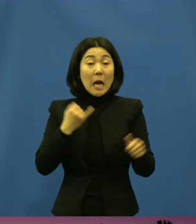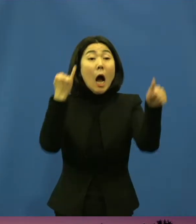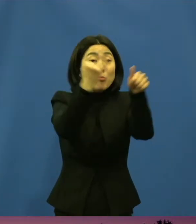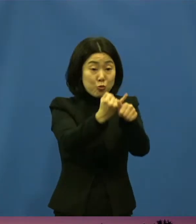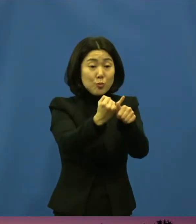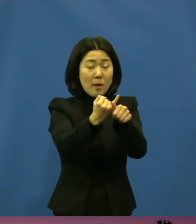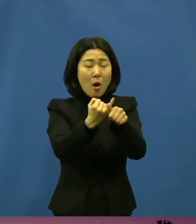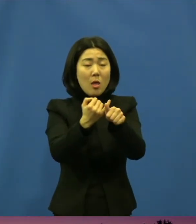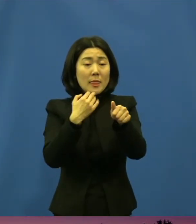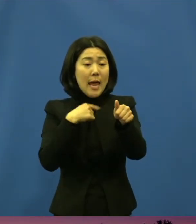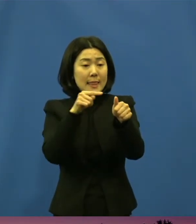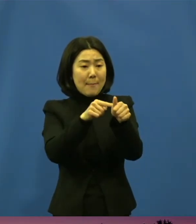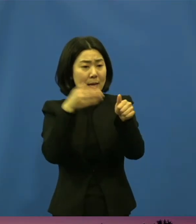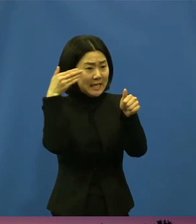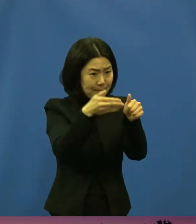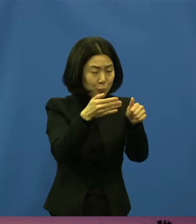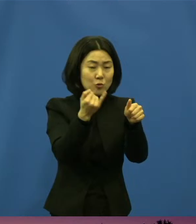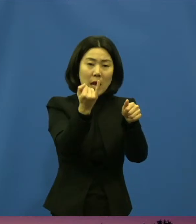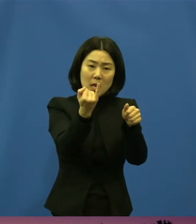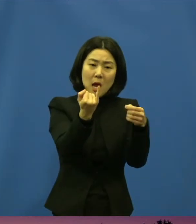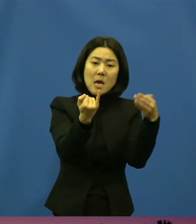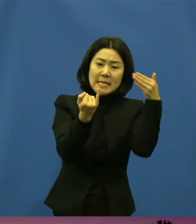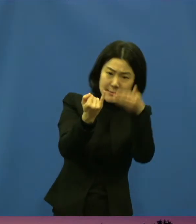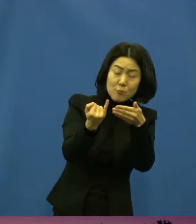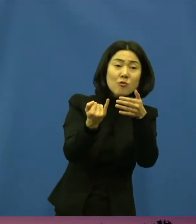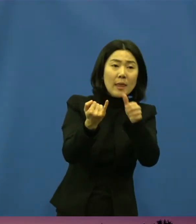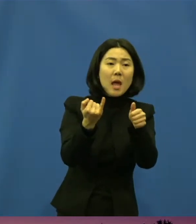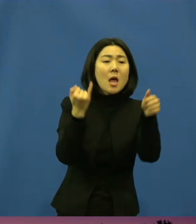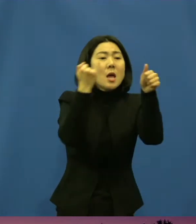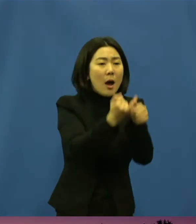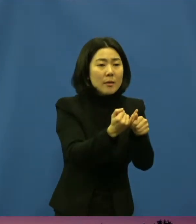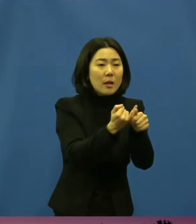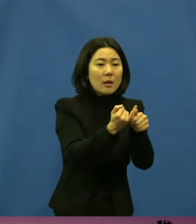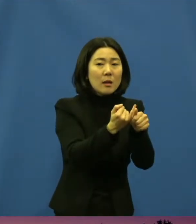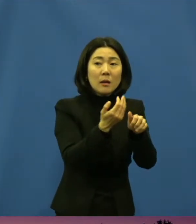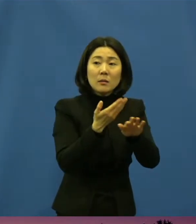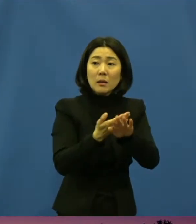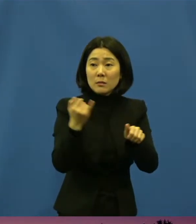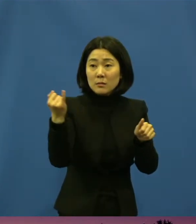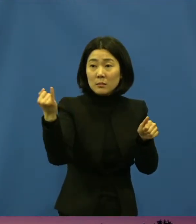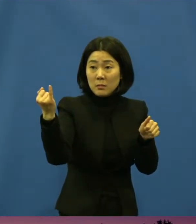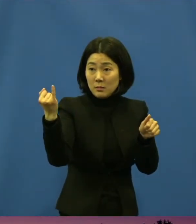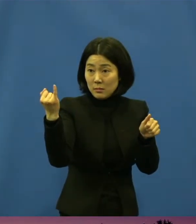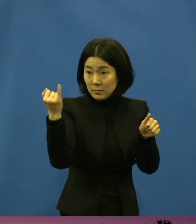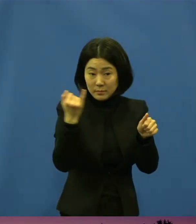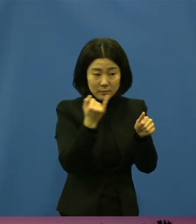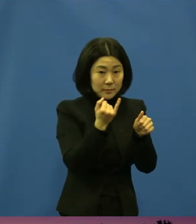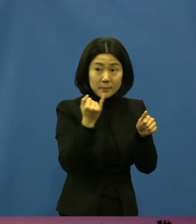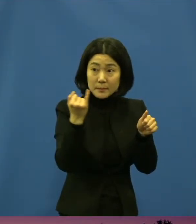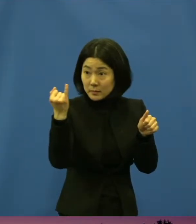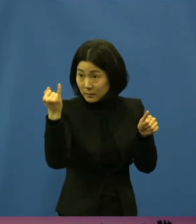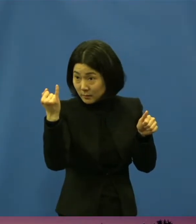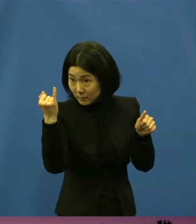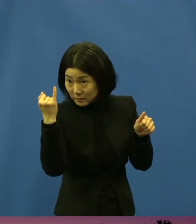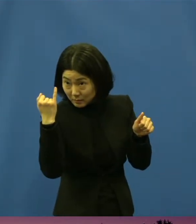그 결혼 관계 안에서 지금 불륜도 대한민국에 굉장히 지금 늘어나고 있어요. 그게 통계로 나와 있어요.